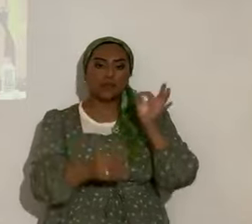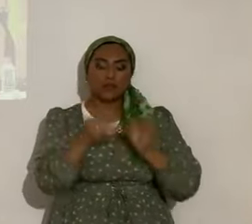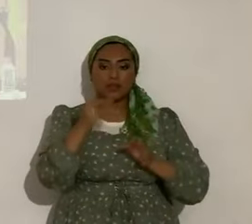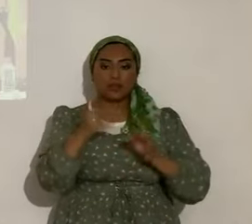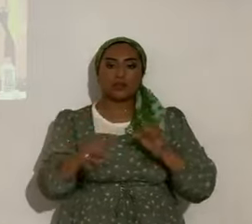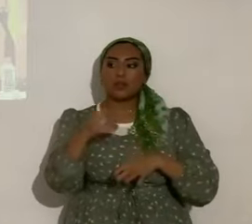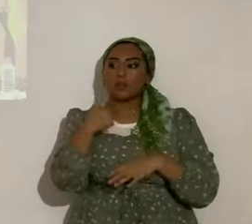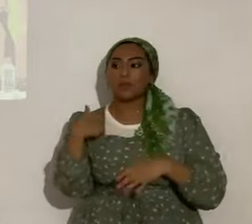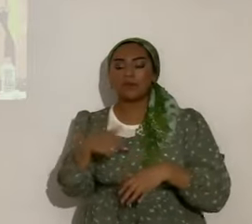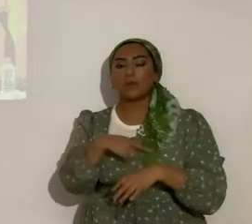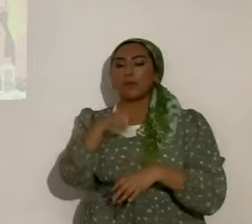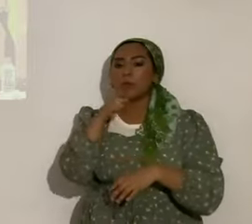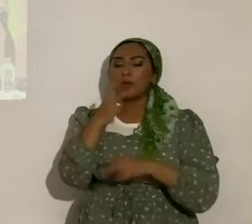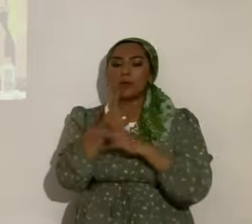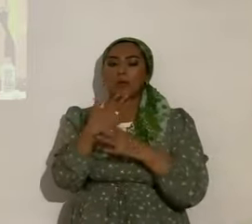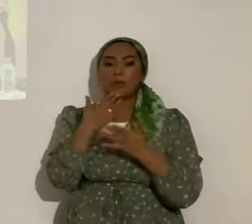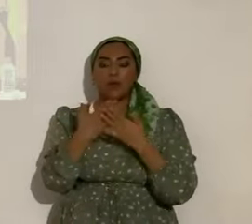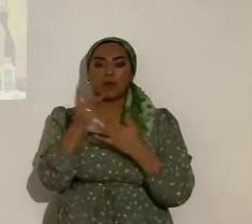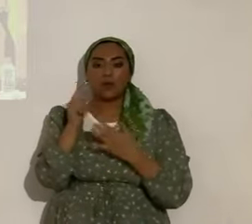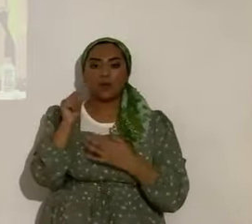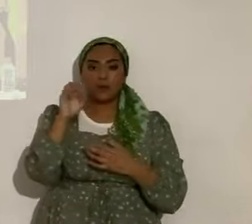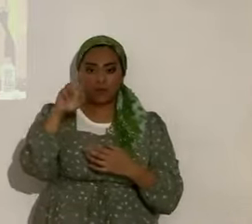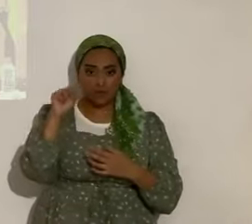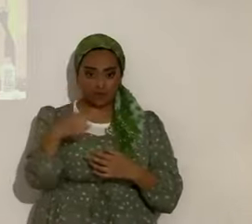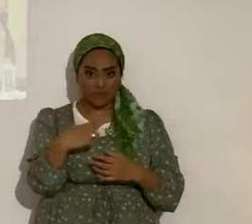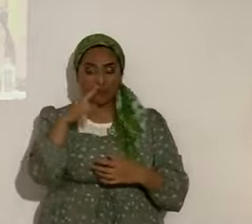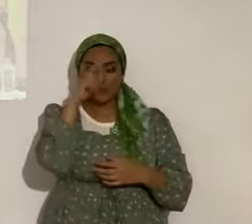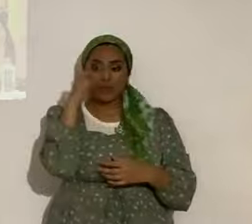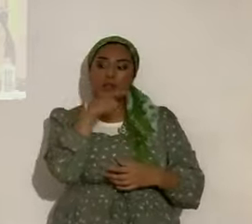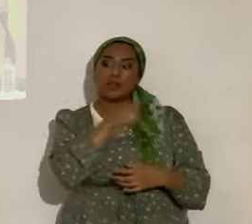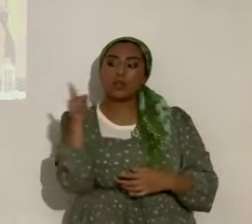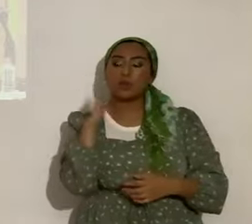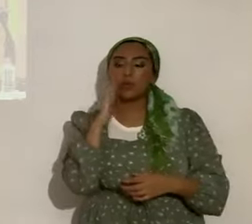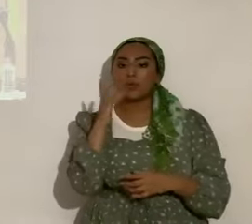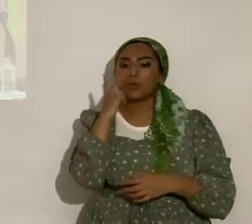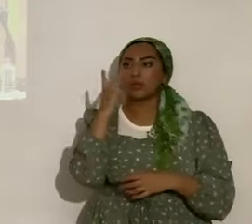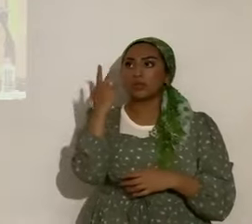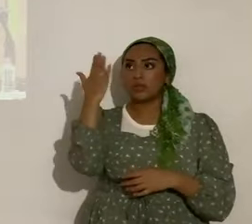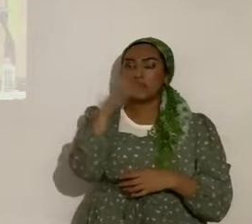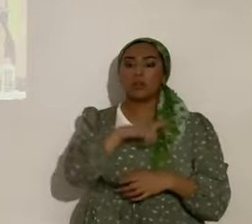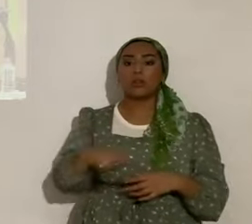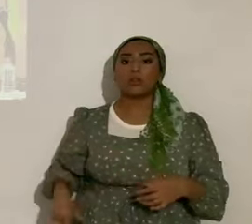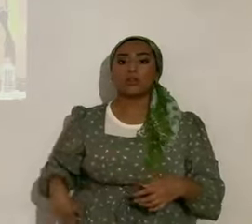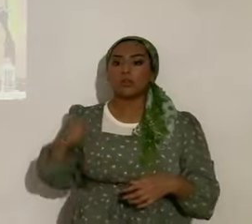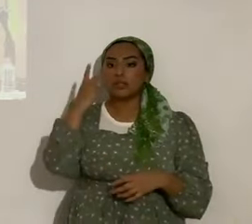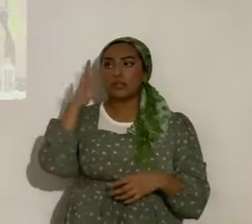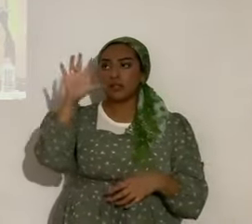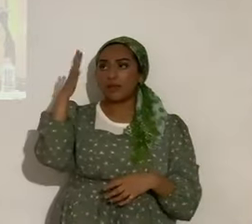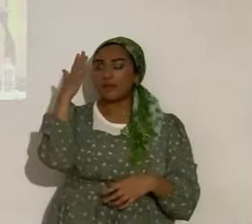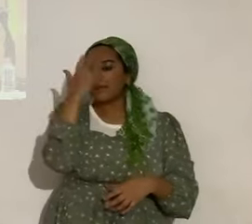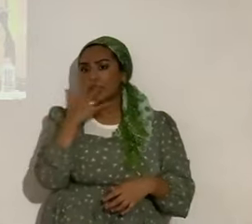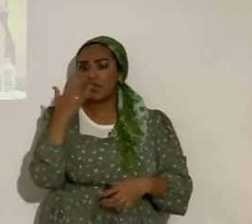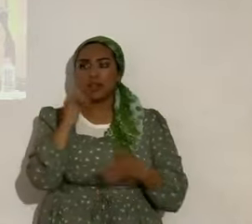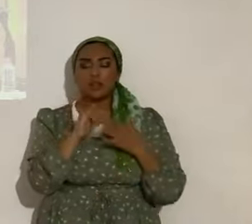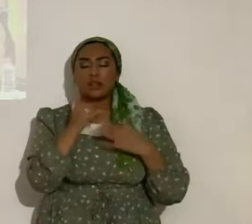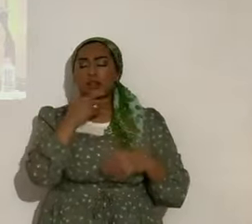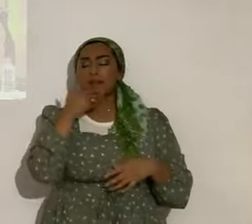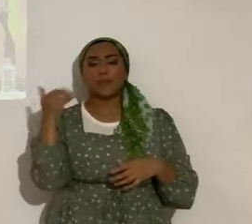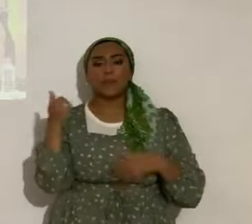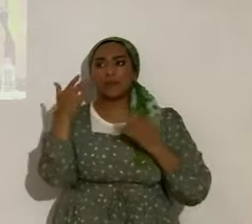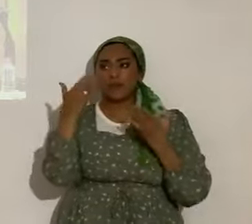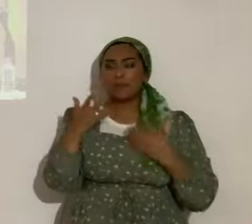los que guardamos bien la Torah. Sí, porque ellos verán a Elohim, veremos su rostro. Esa es la mejor recompensa,